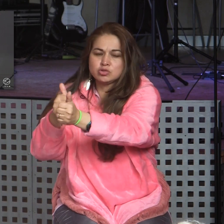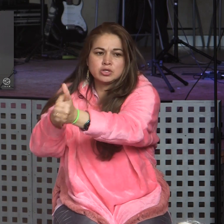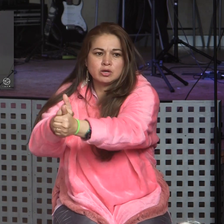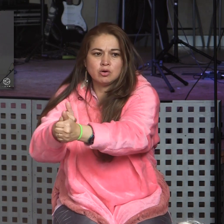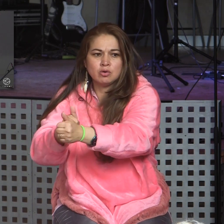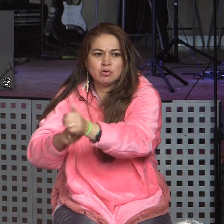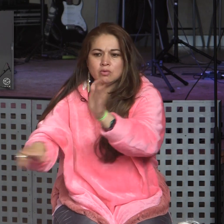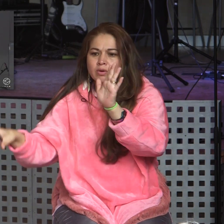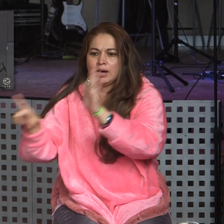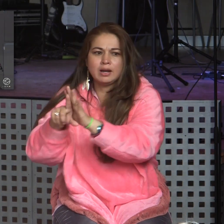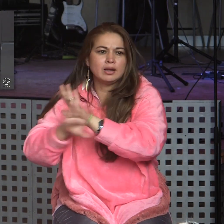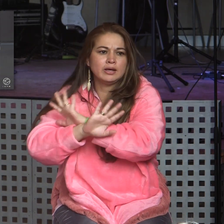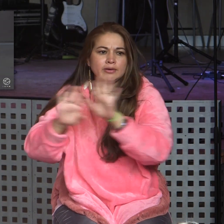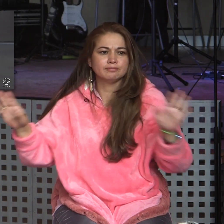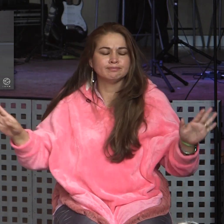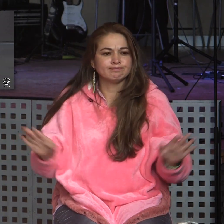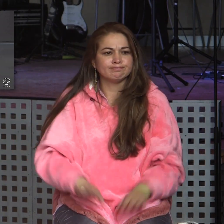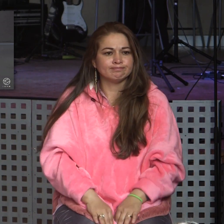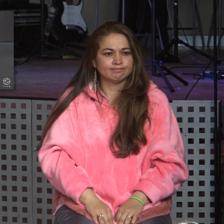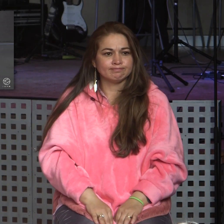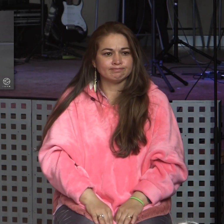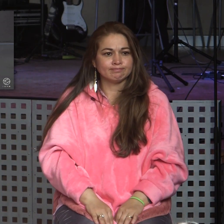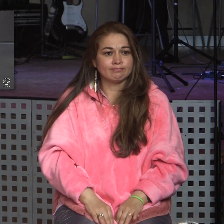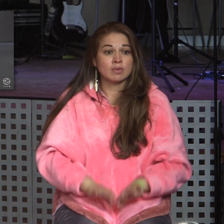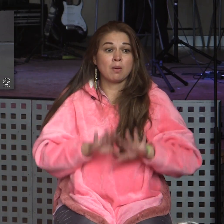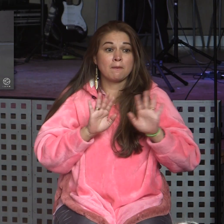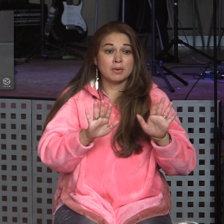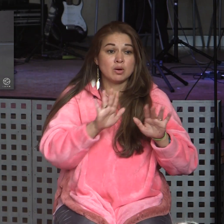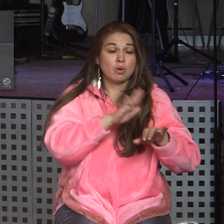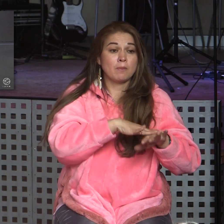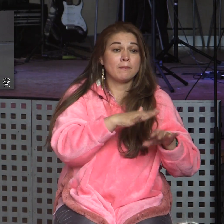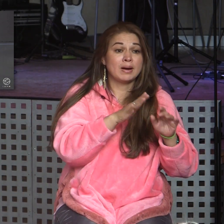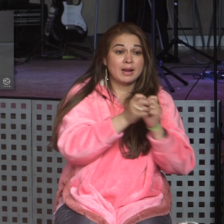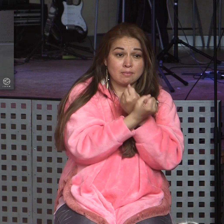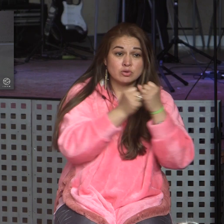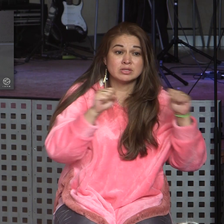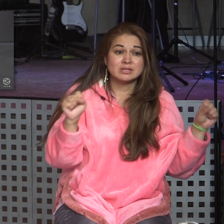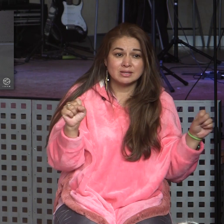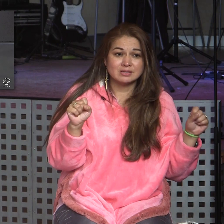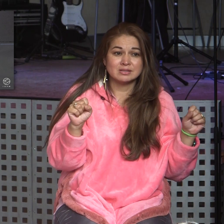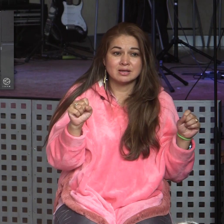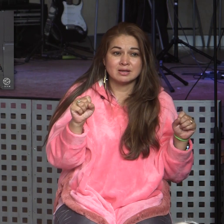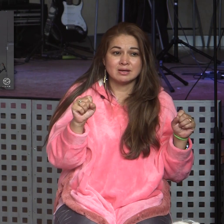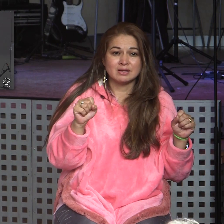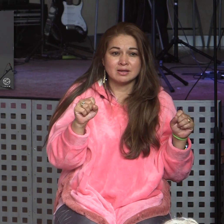la guía para él se llamaba gracia.